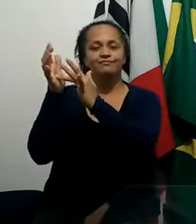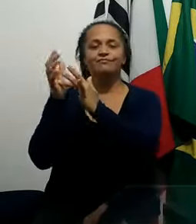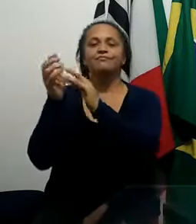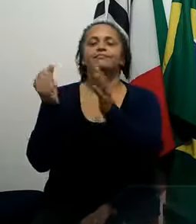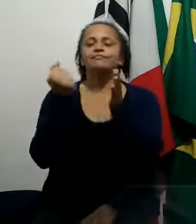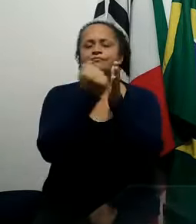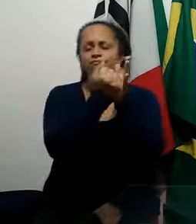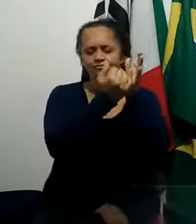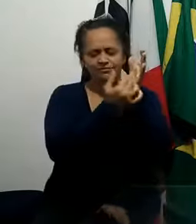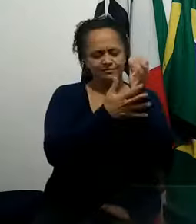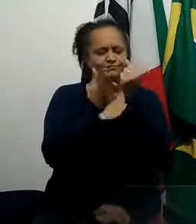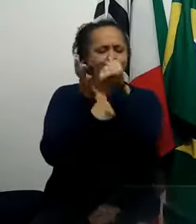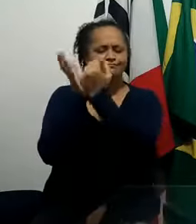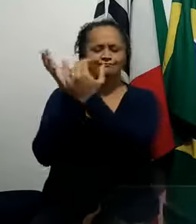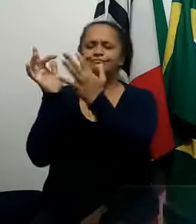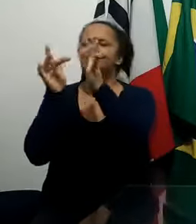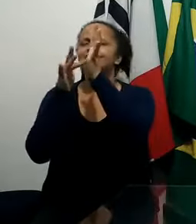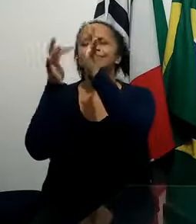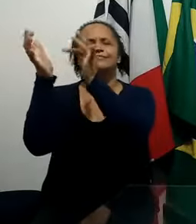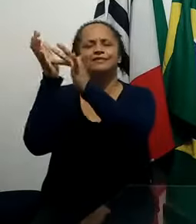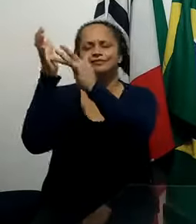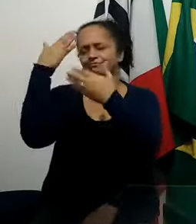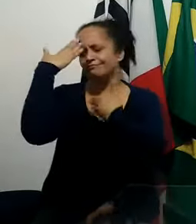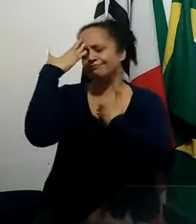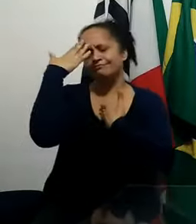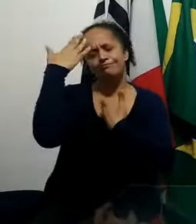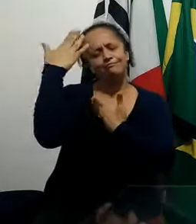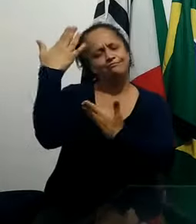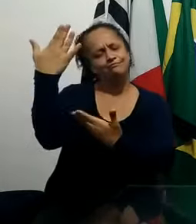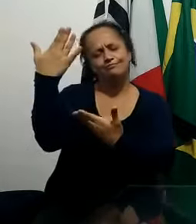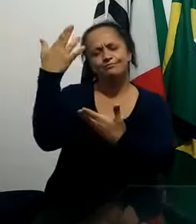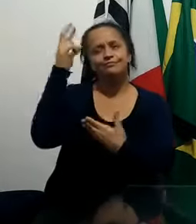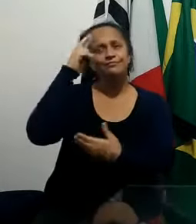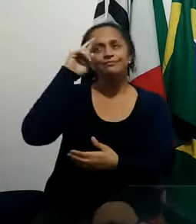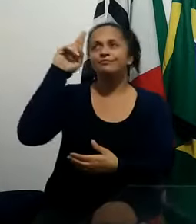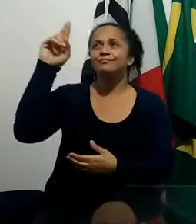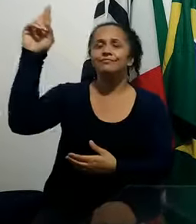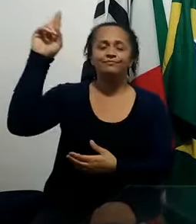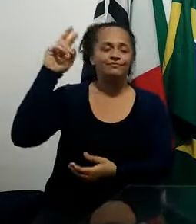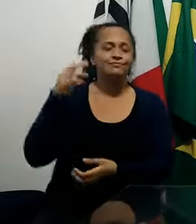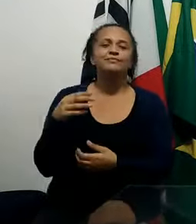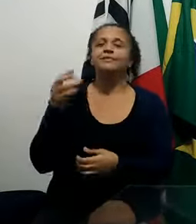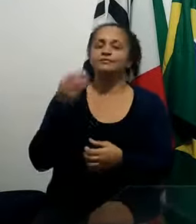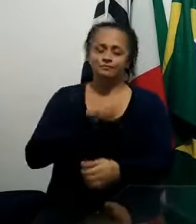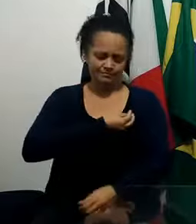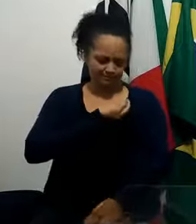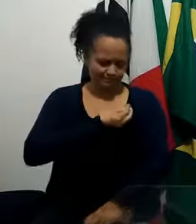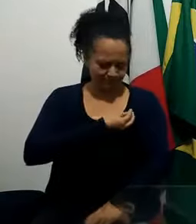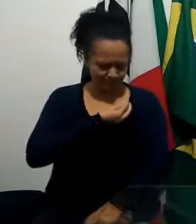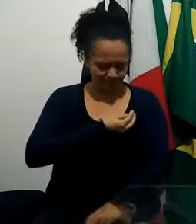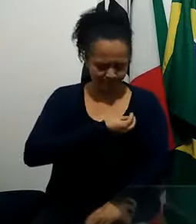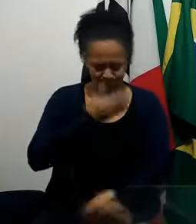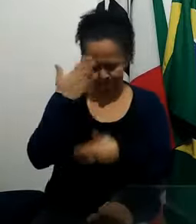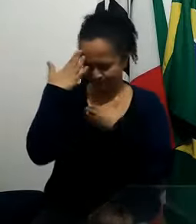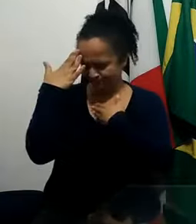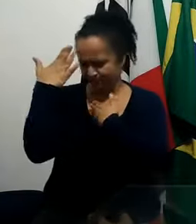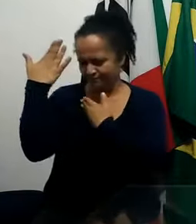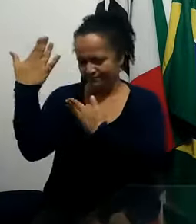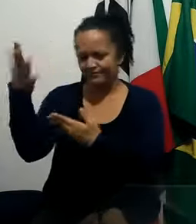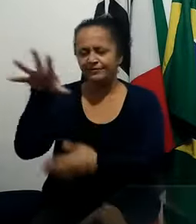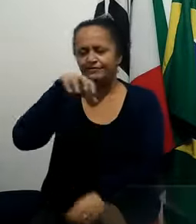nova aliança, para te agradecer, Pai. Agradecer ao Senhor pelo dom da vida, agradecer ao Senhor pelo ar